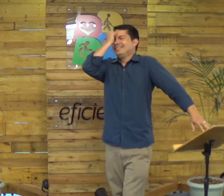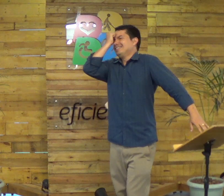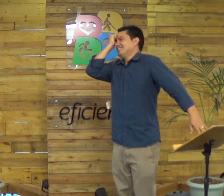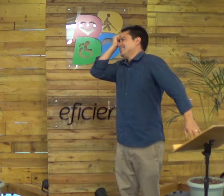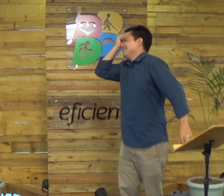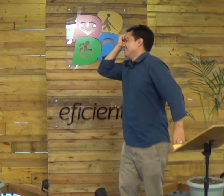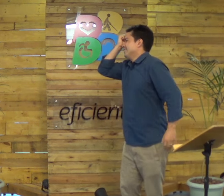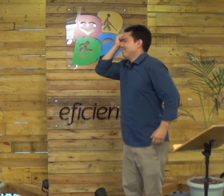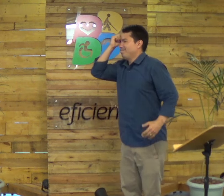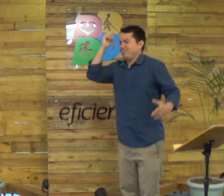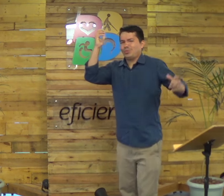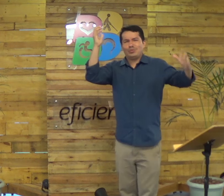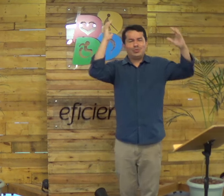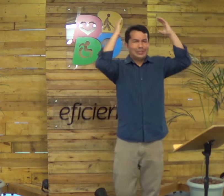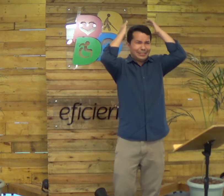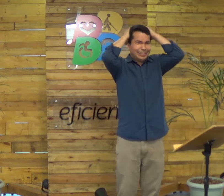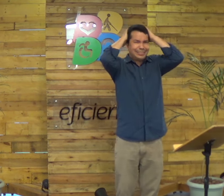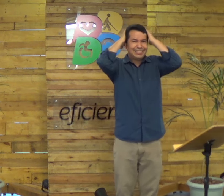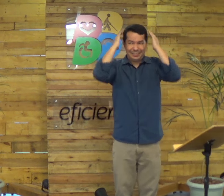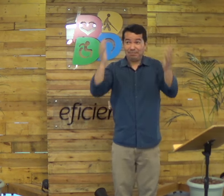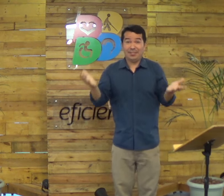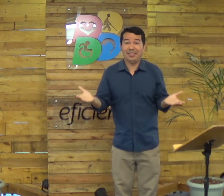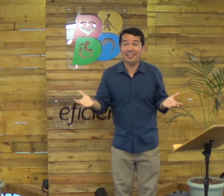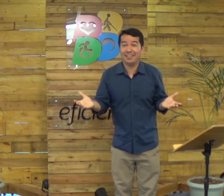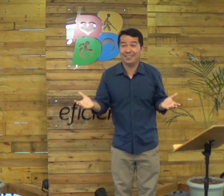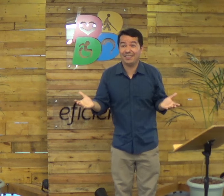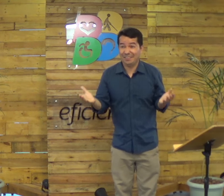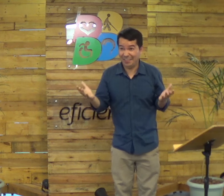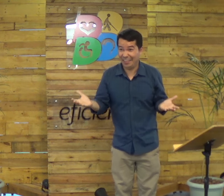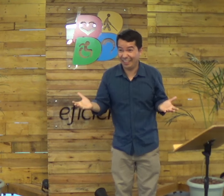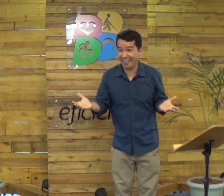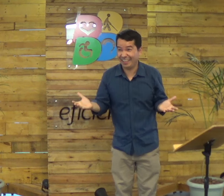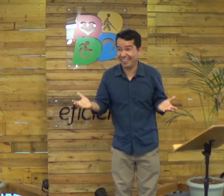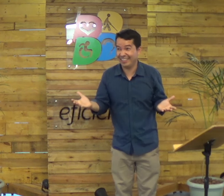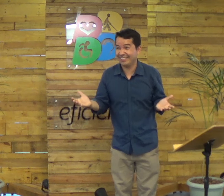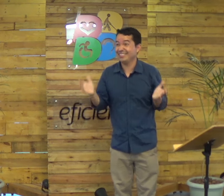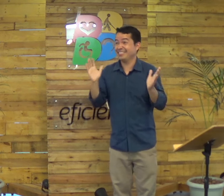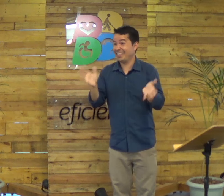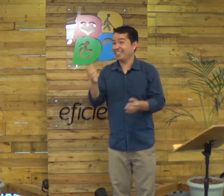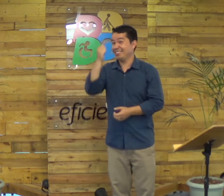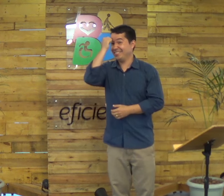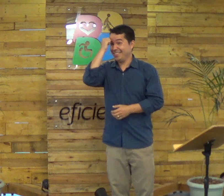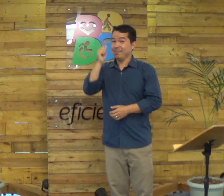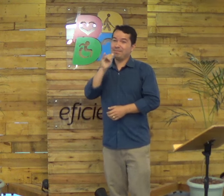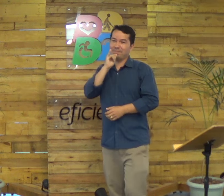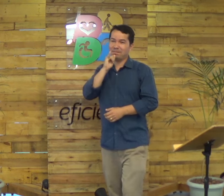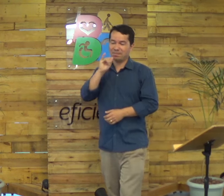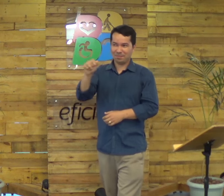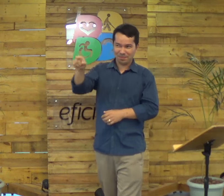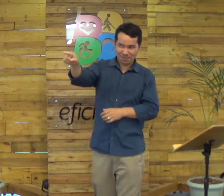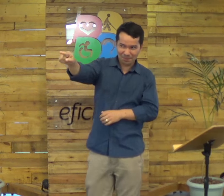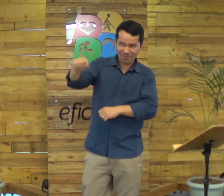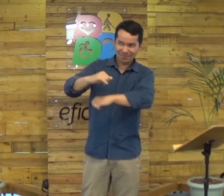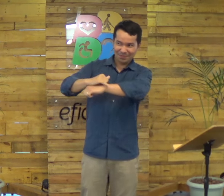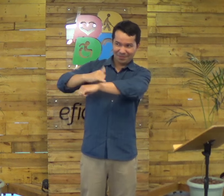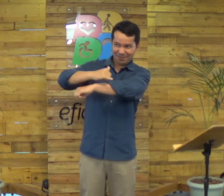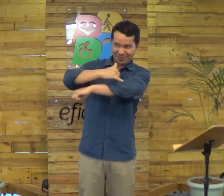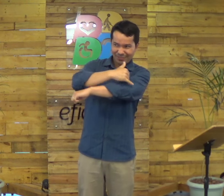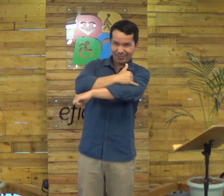Você entendeu? Ai, ai, ai, não devia ter feito aquilo, né? Não é assim, por